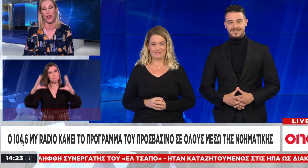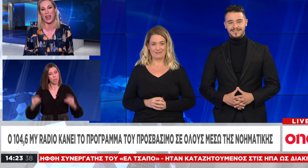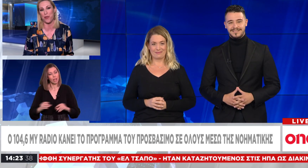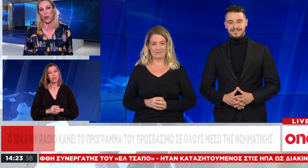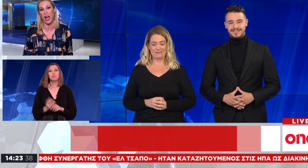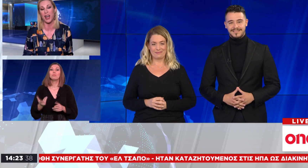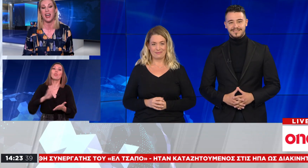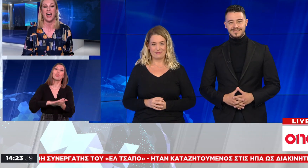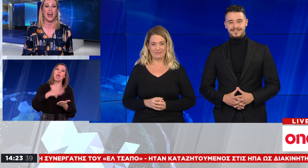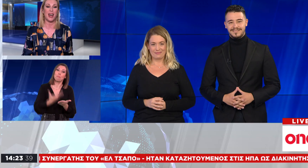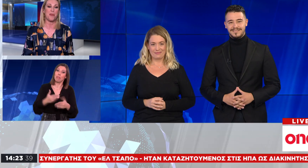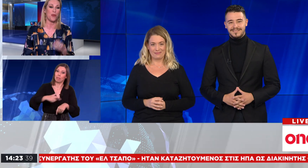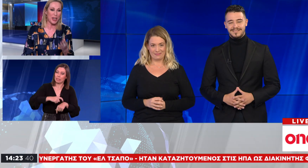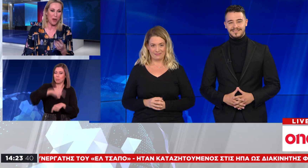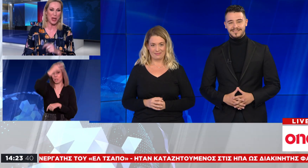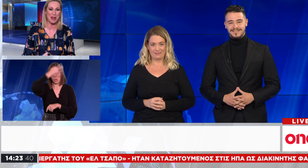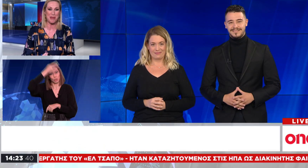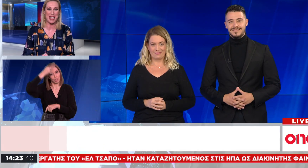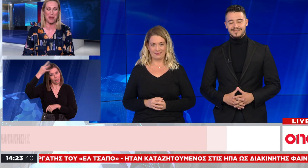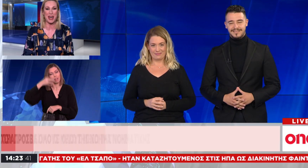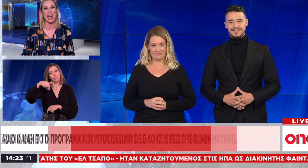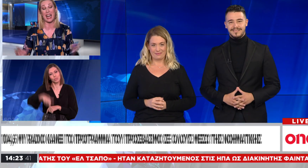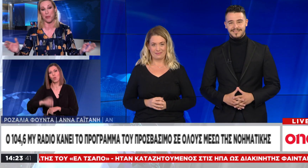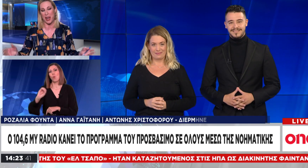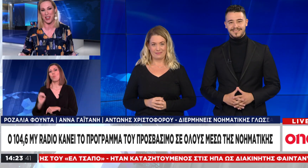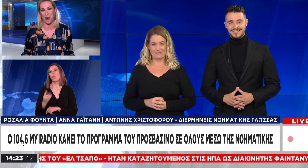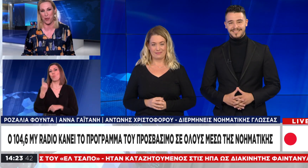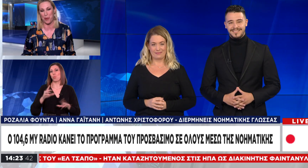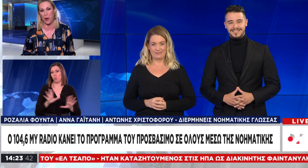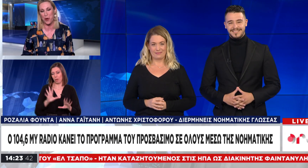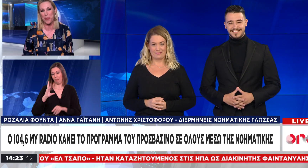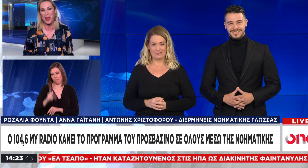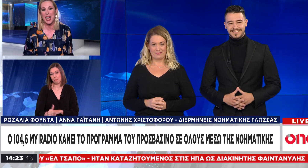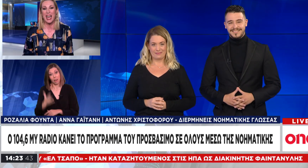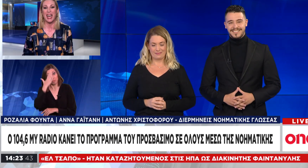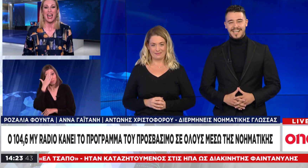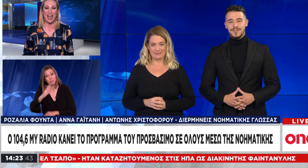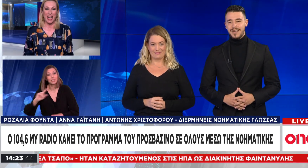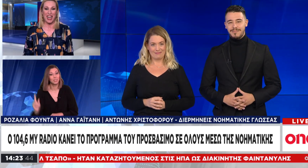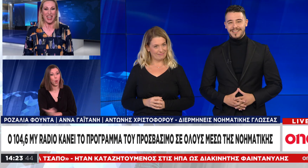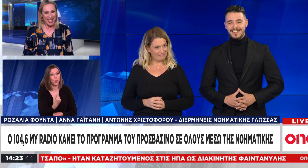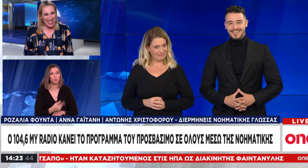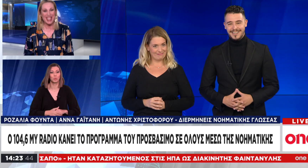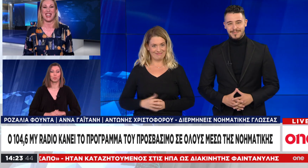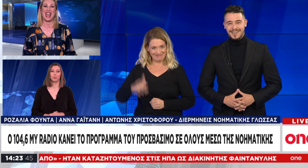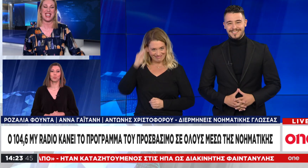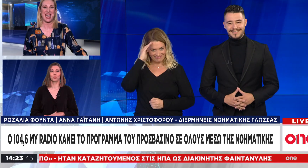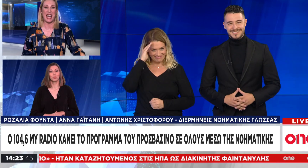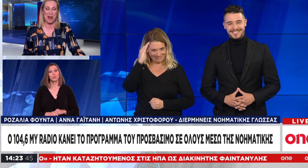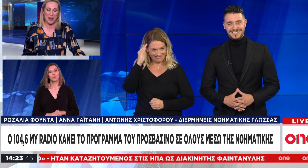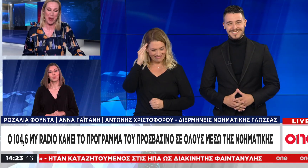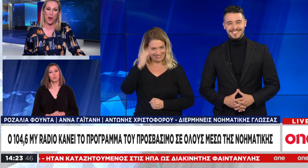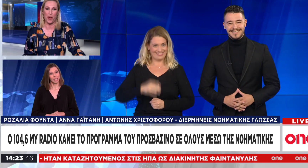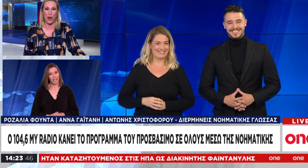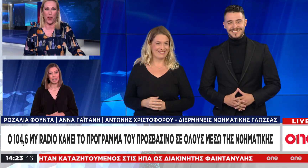ροζαλία φουντά α που την έχουμε και μαζί μας καθημερινά καλησπέρα σε όλους λοιπόν καλησπέρα ματίνα καλησπέρα να είστε